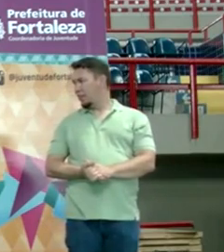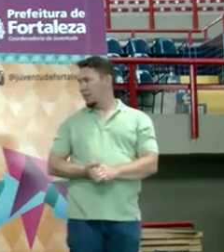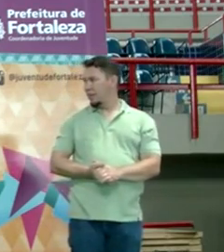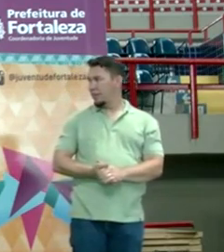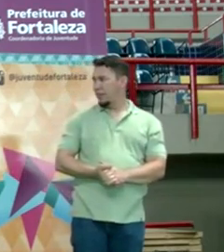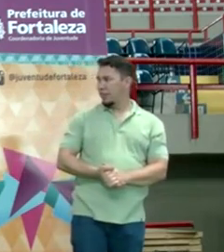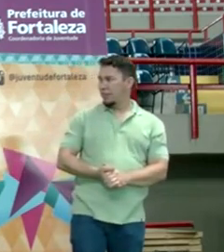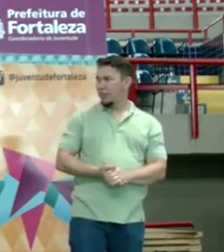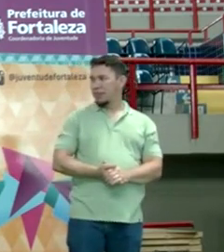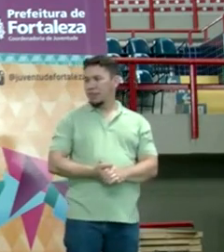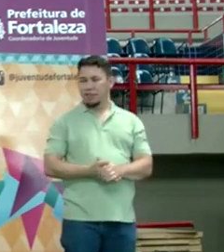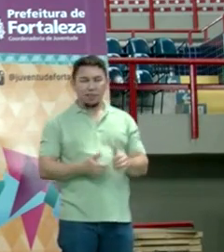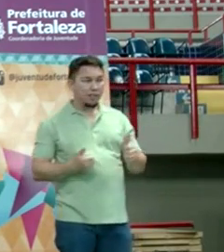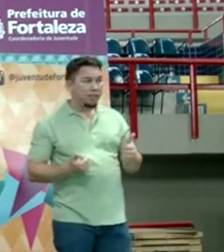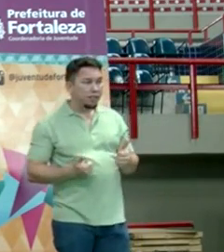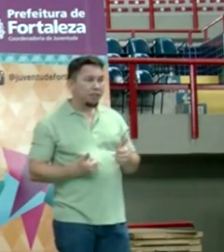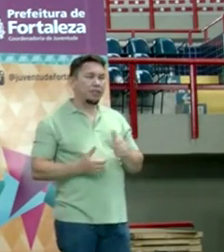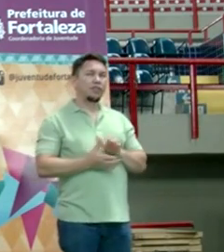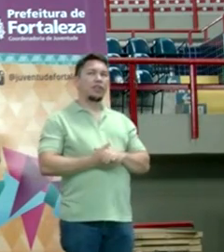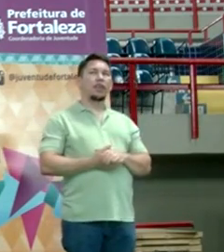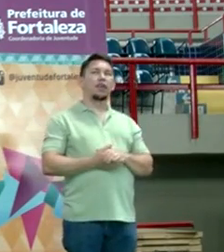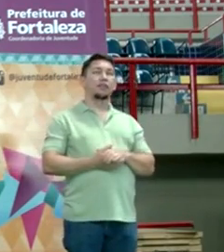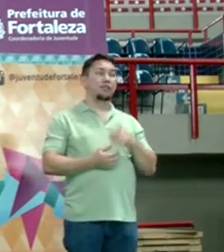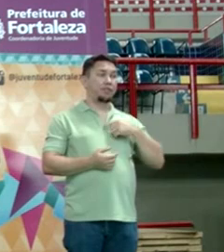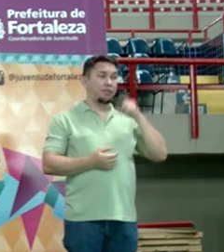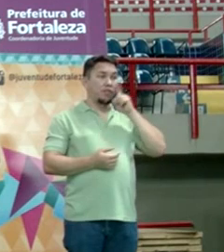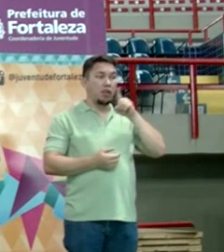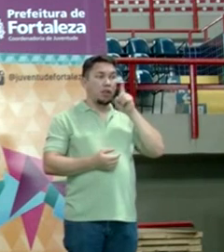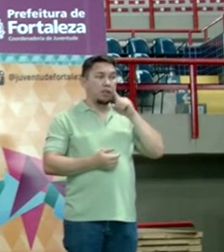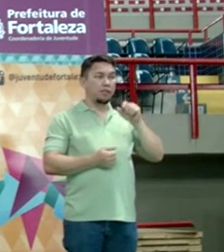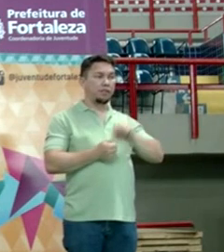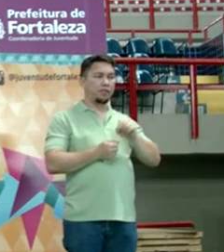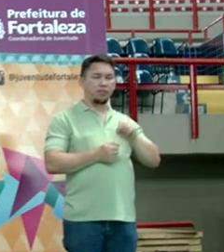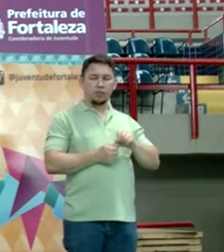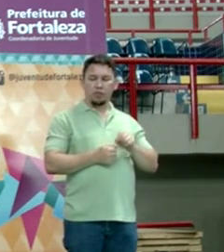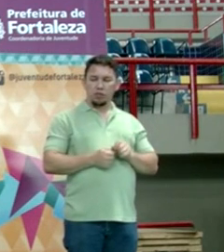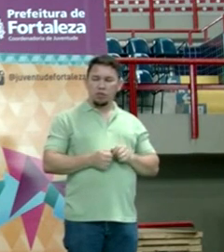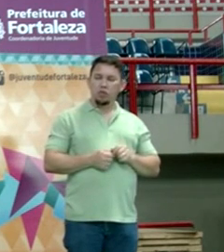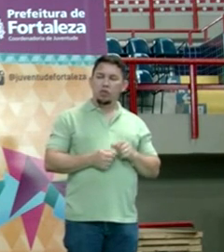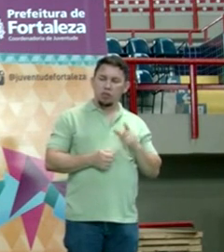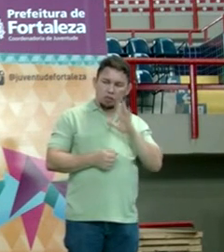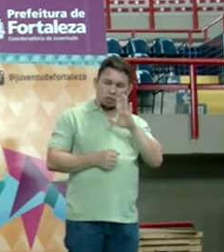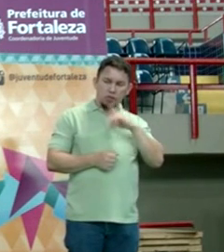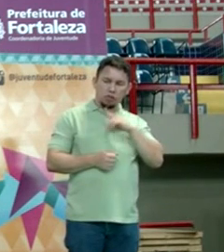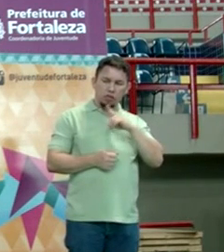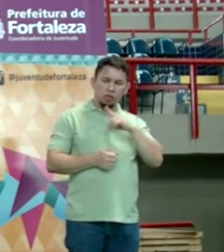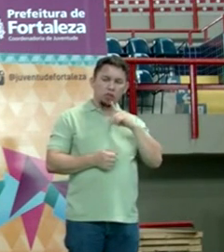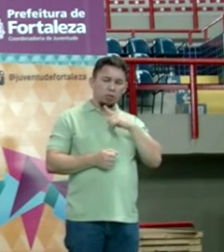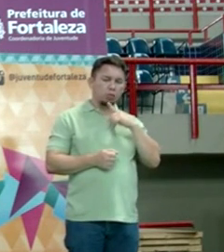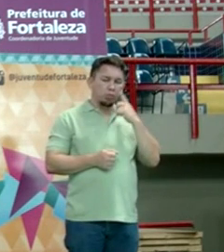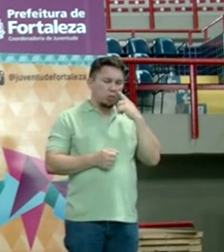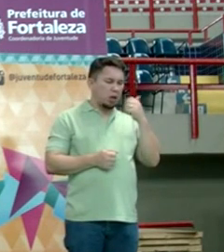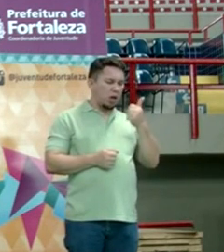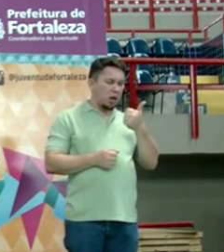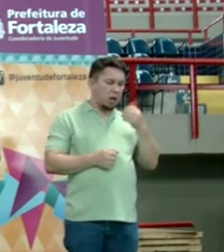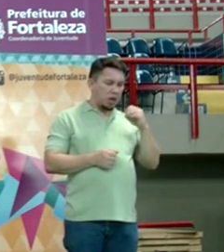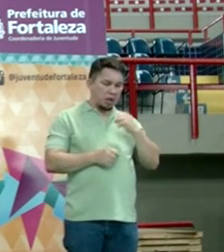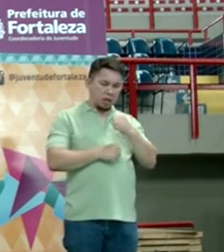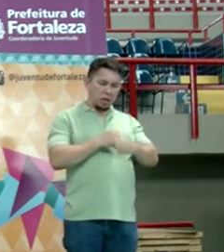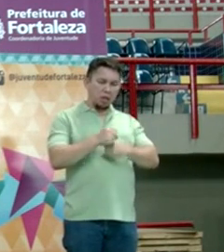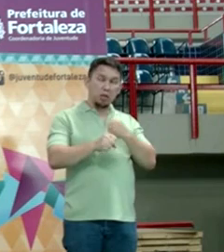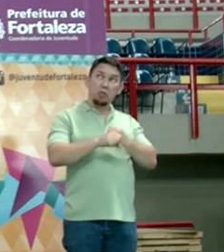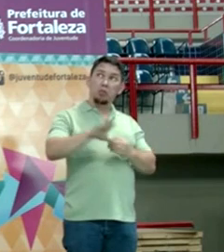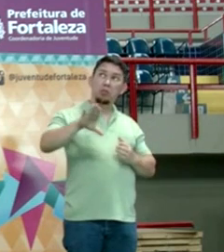Tá. Beleza? E os americanos fizeram a promessa. Até o final da próxima década a gente chega na